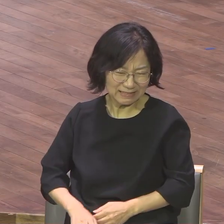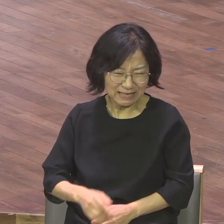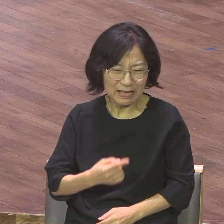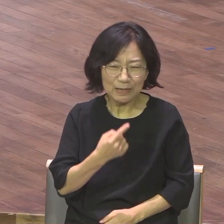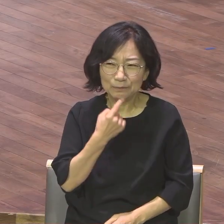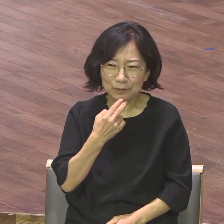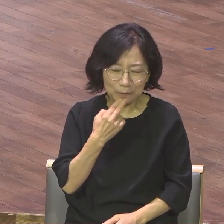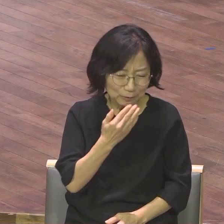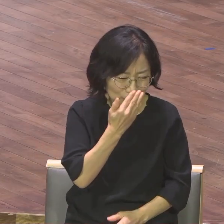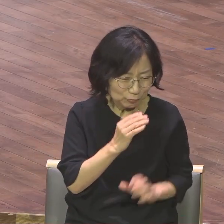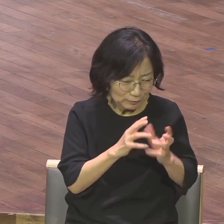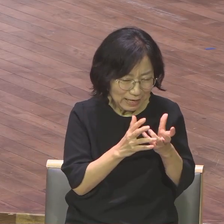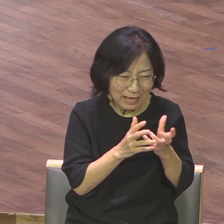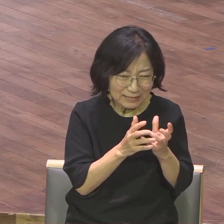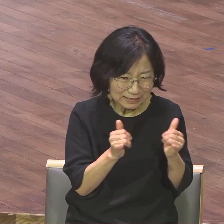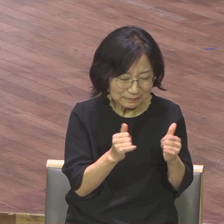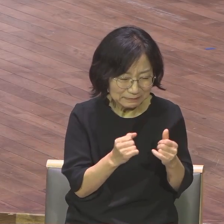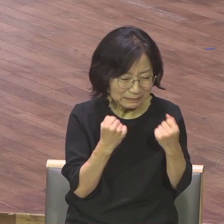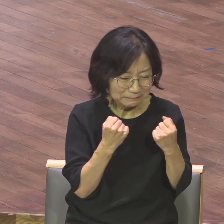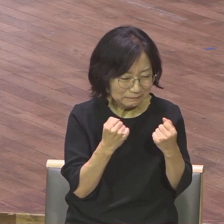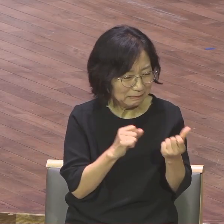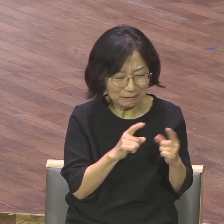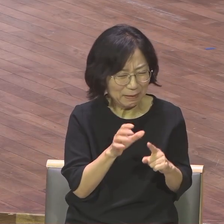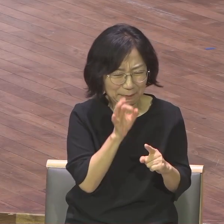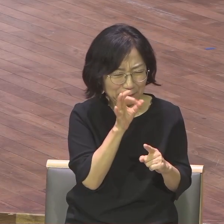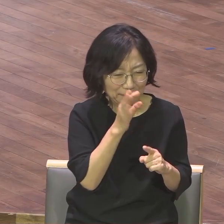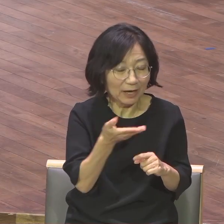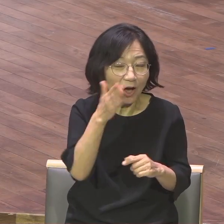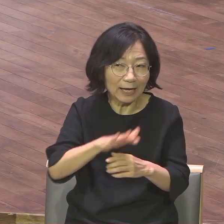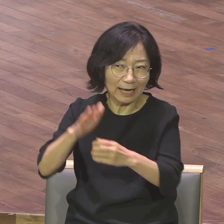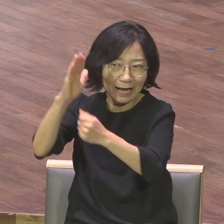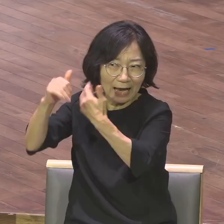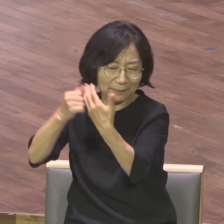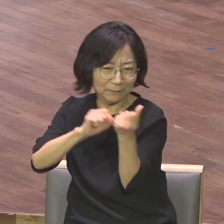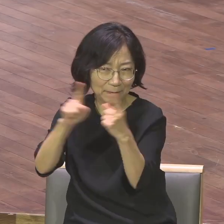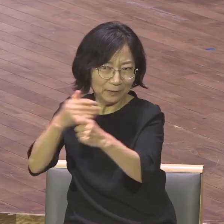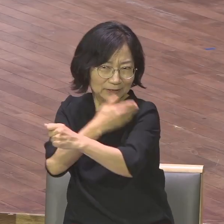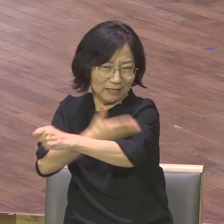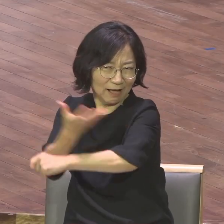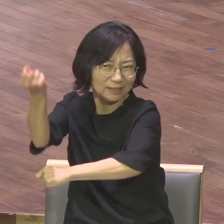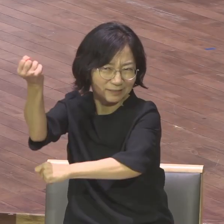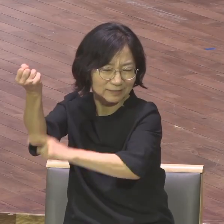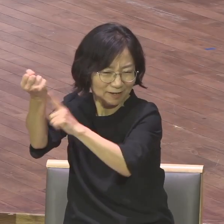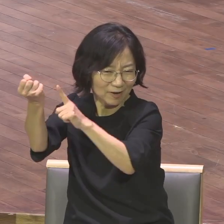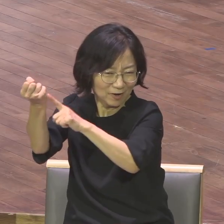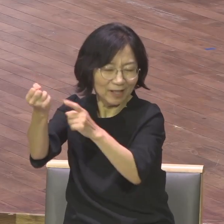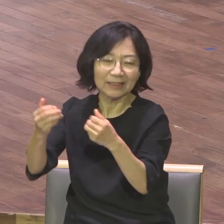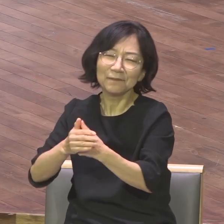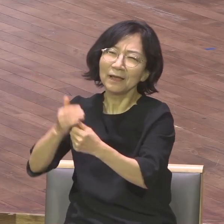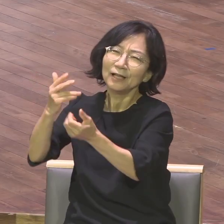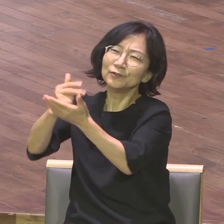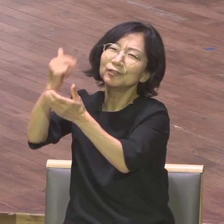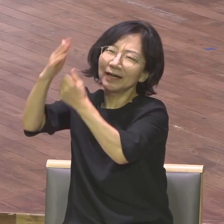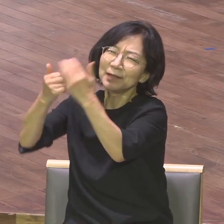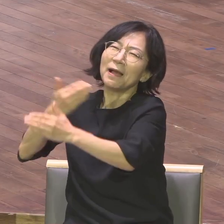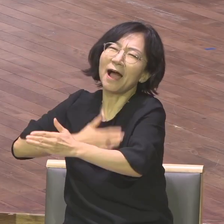수 없다는 것을 인정함과 동시에 하나님만이 회복할 수 있다는 능력과 주권을 인정하는